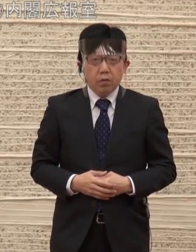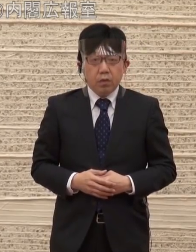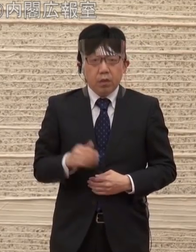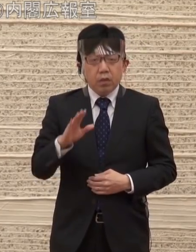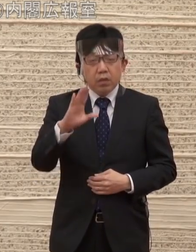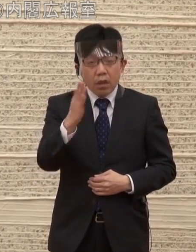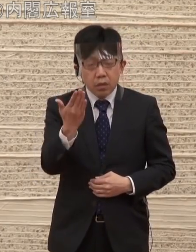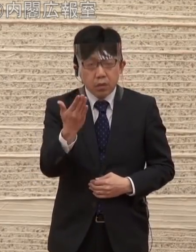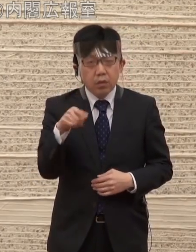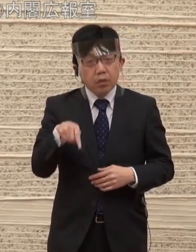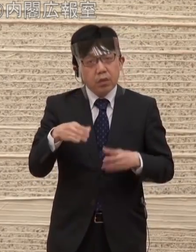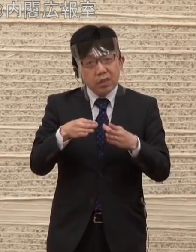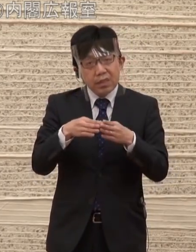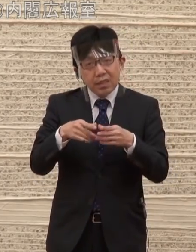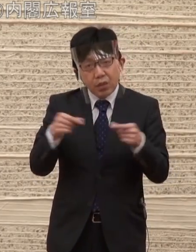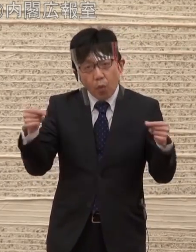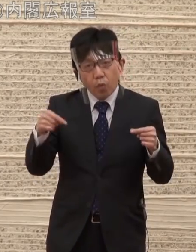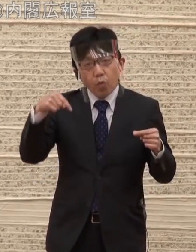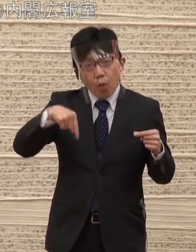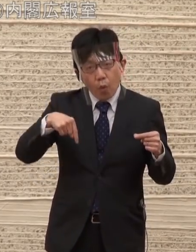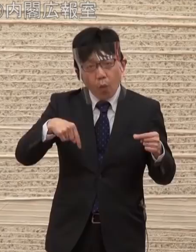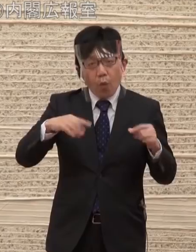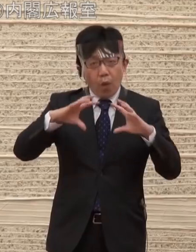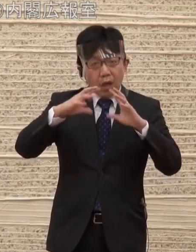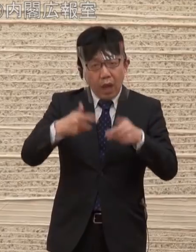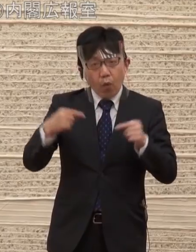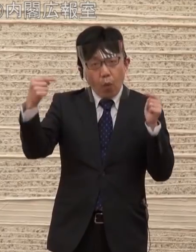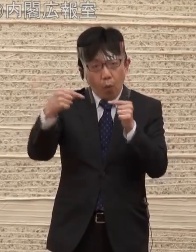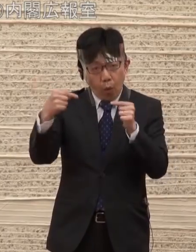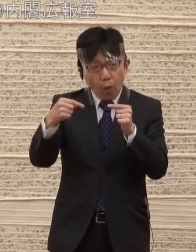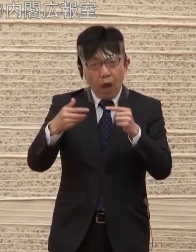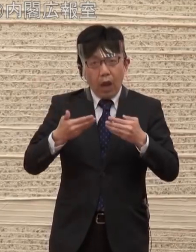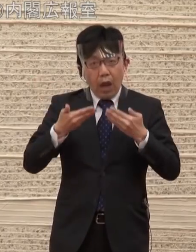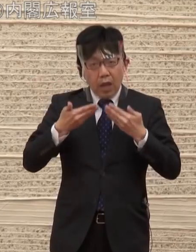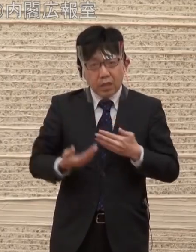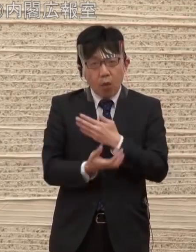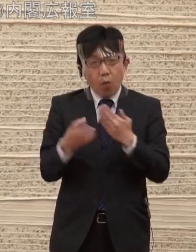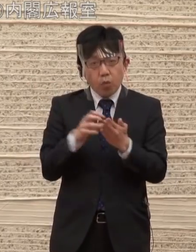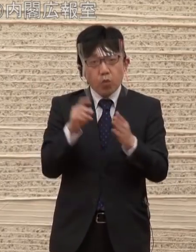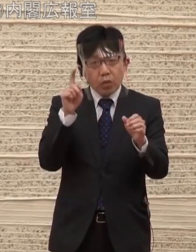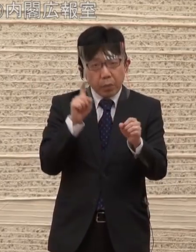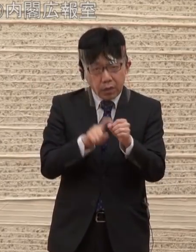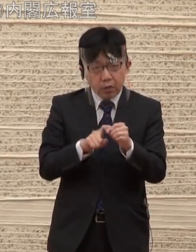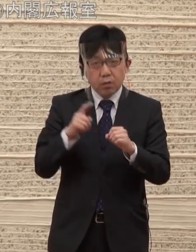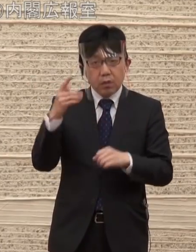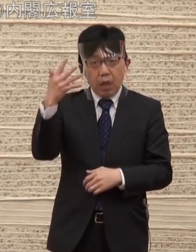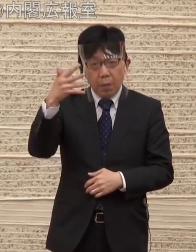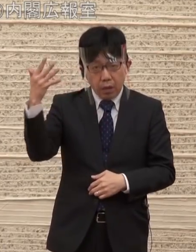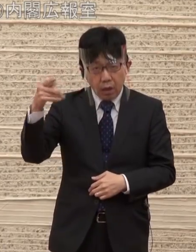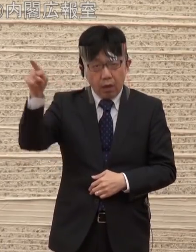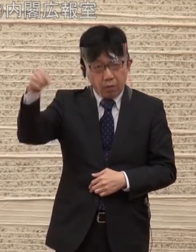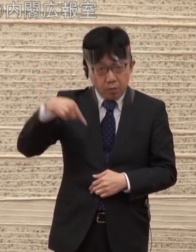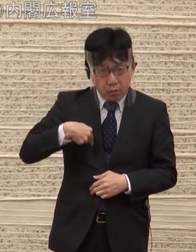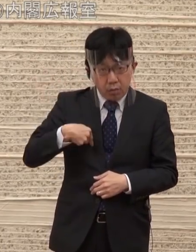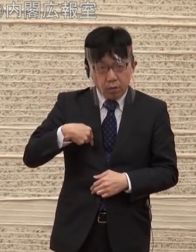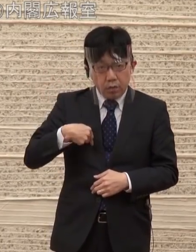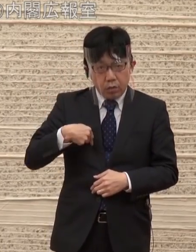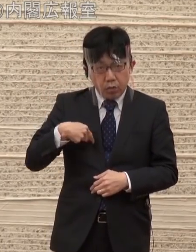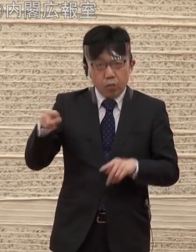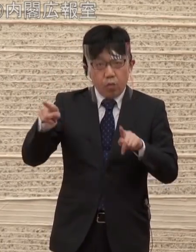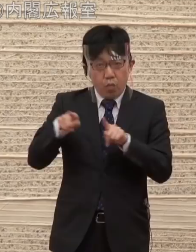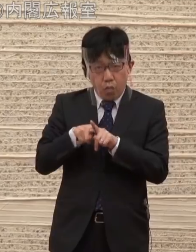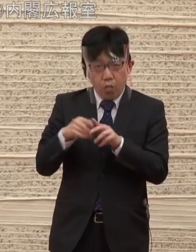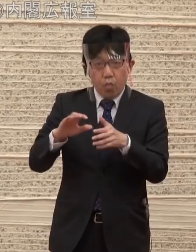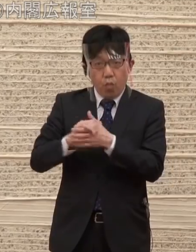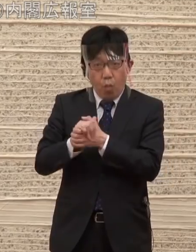ただその日本のその外交安全保障の基本的な立場としては米国は日本にとって唯一の同盟国で